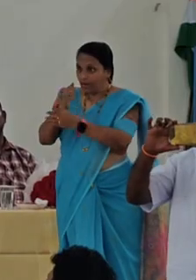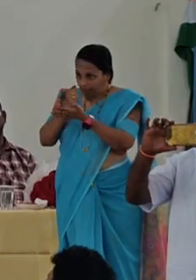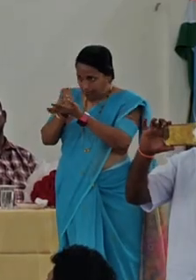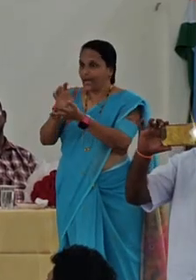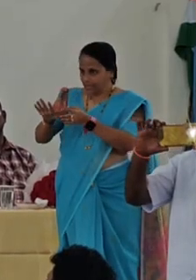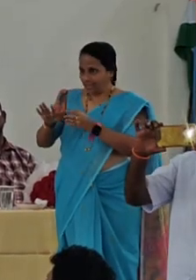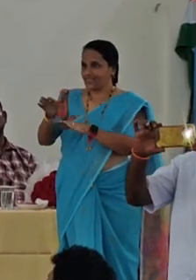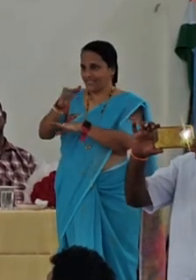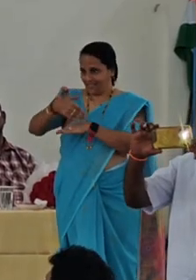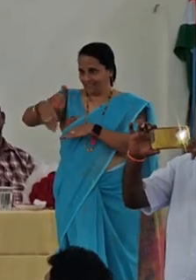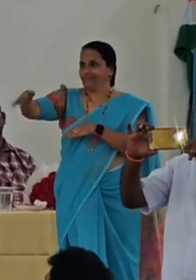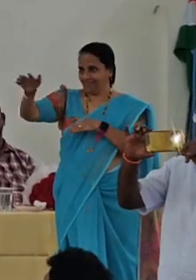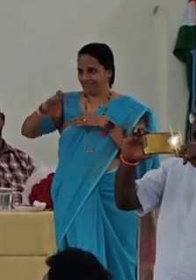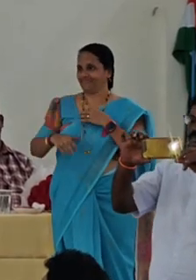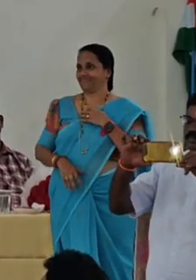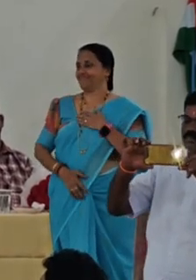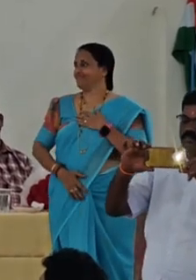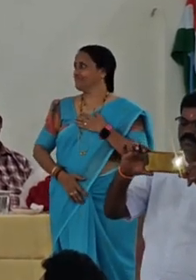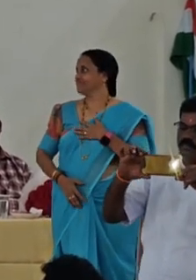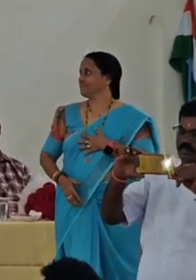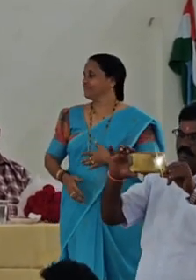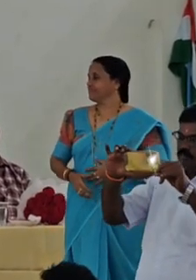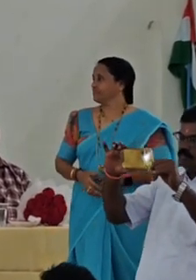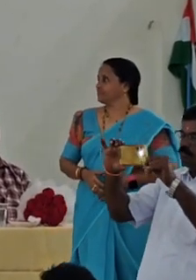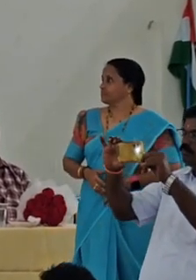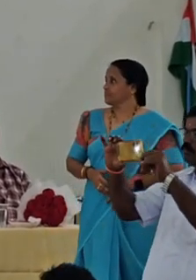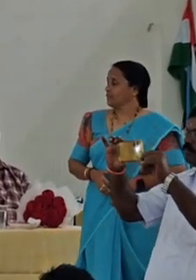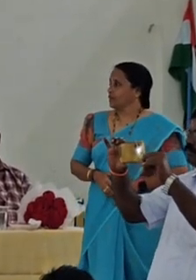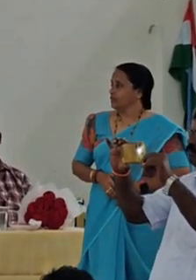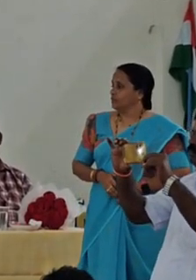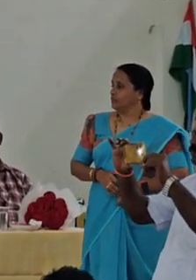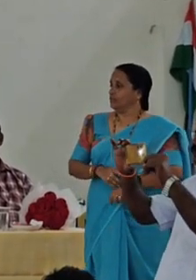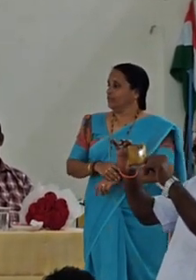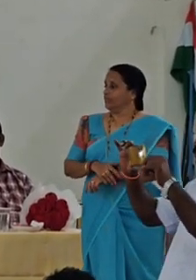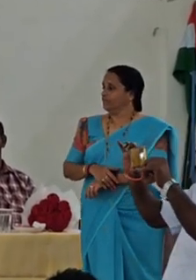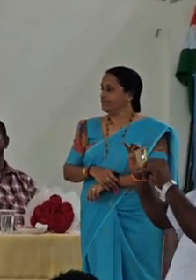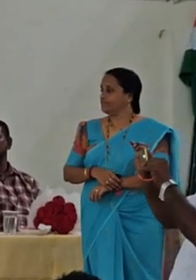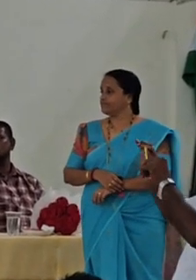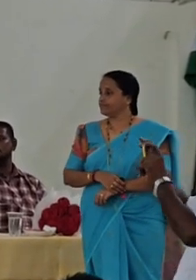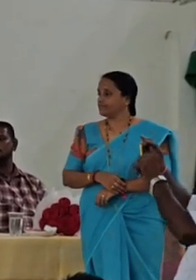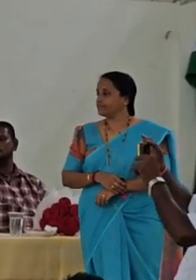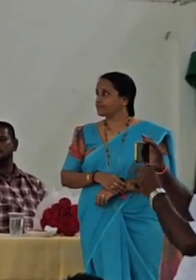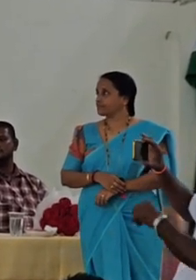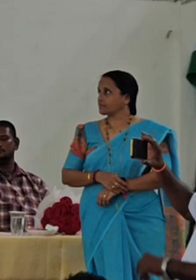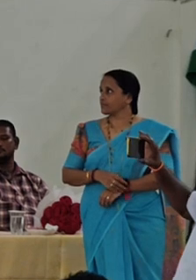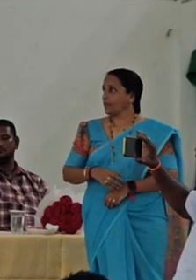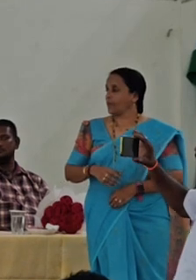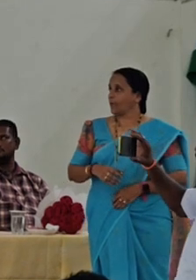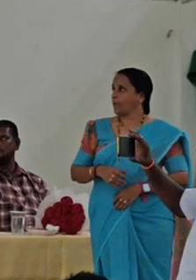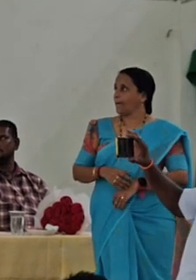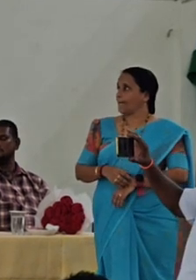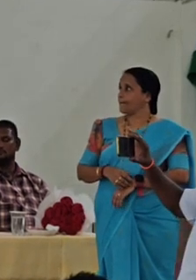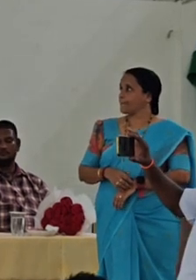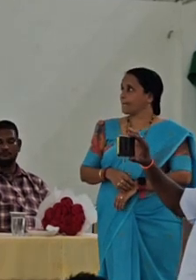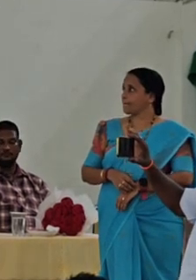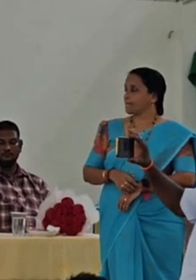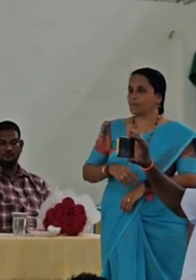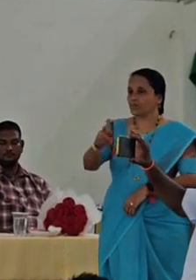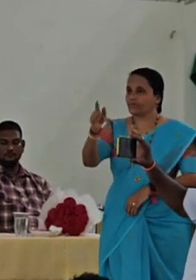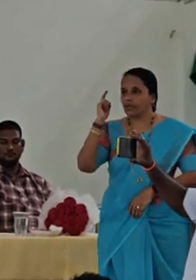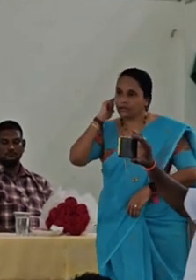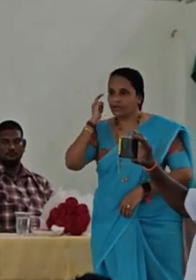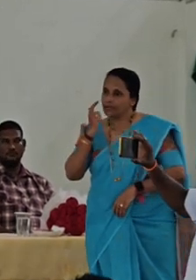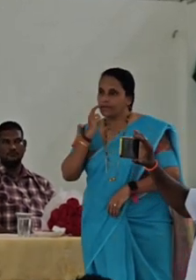పొందేట్టుగా వినియోగించేట్టుగా చేయవలసిన కోరుతున్నాను. అలాగే మనకు ఆ బదిర